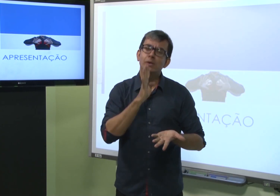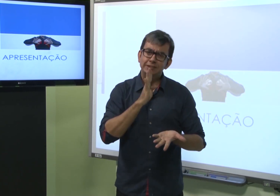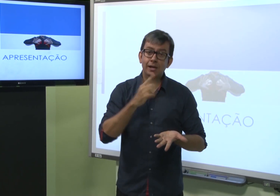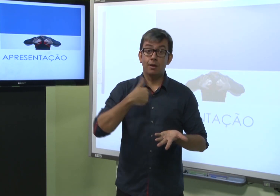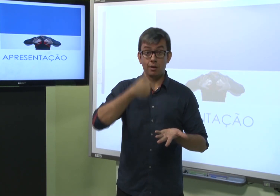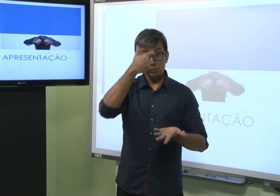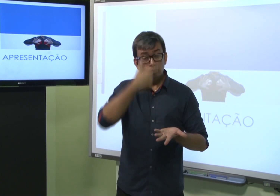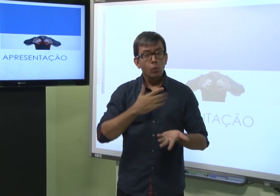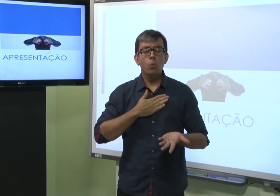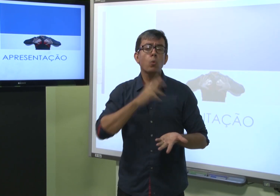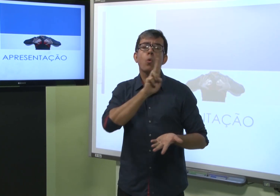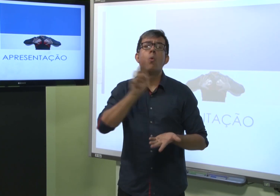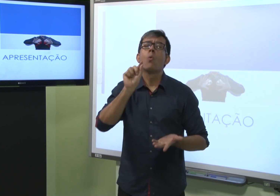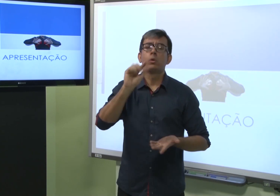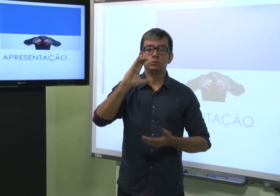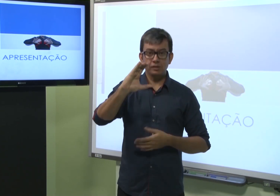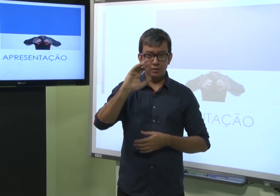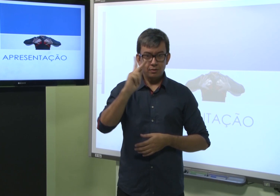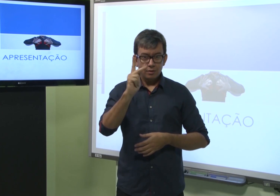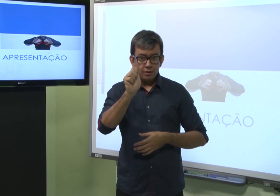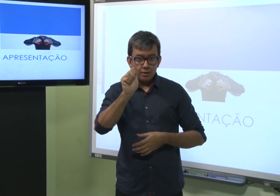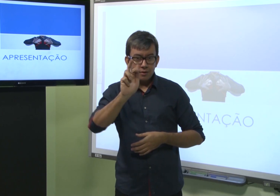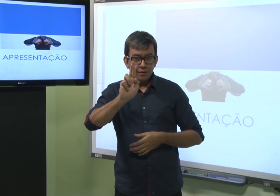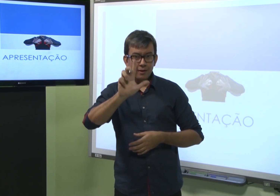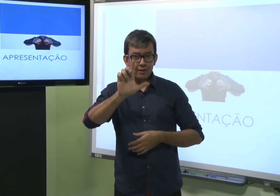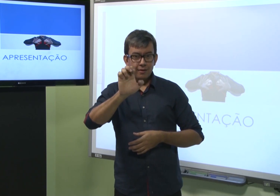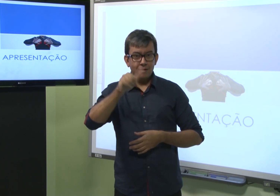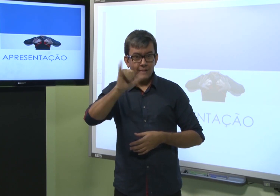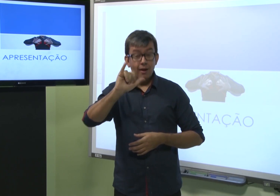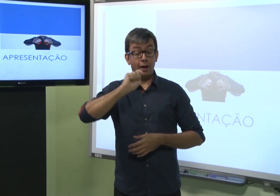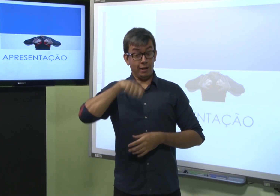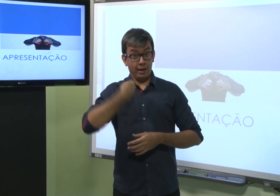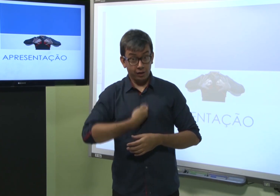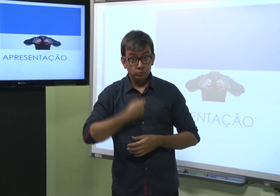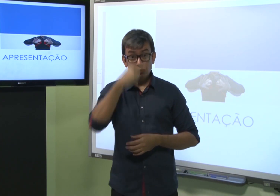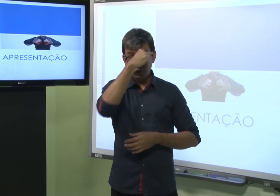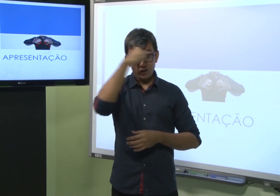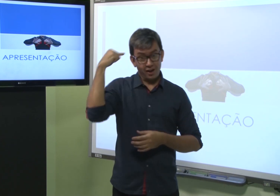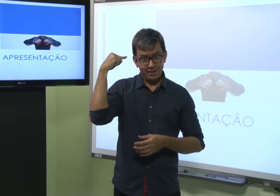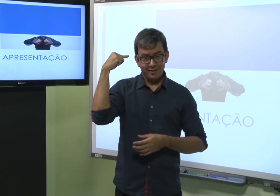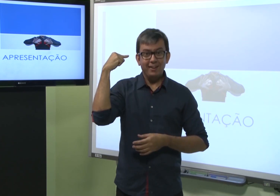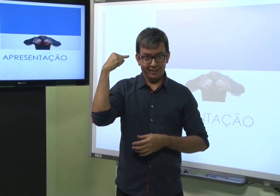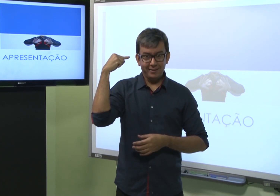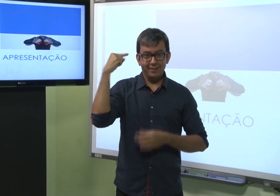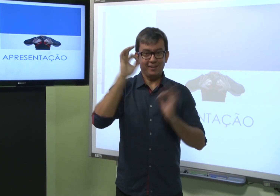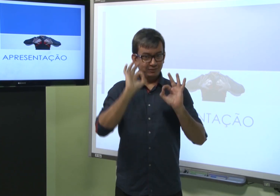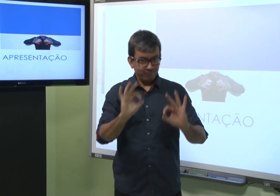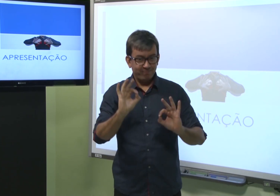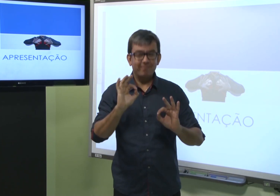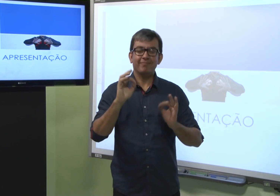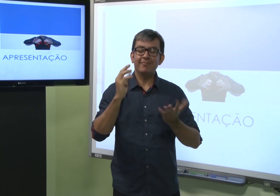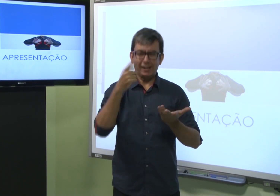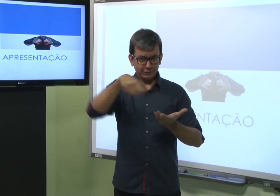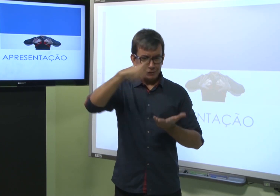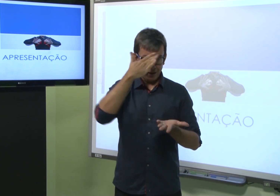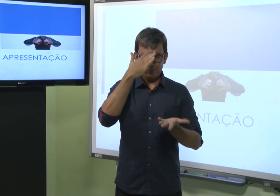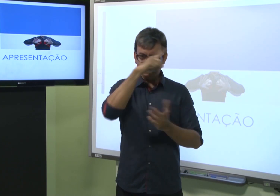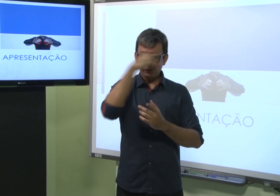Eu não preciso me apresentar porque vocês já me conhecem, né? Meu nome é Charley, esse é o meu sinal. Vocês já sabem porque esse é